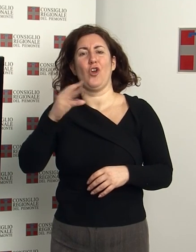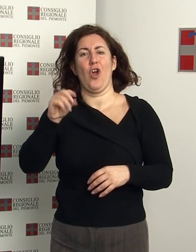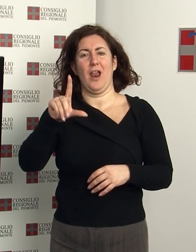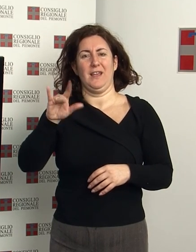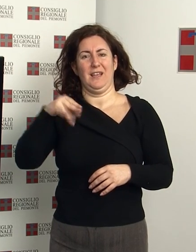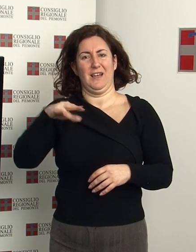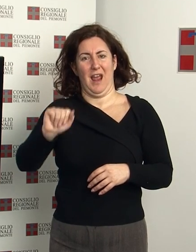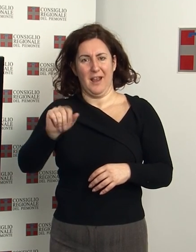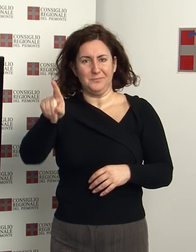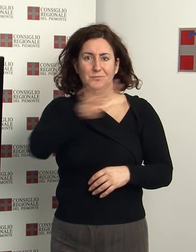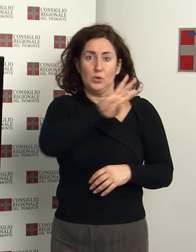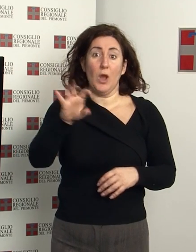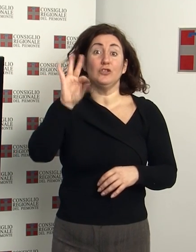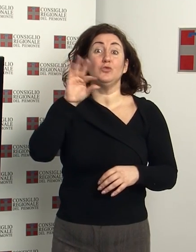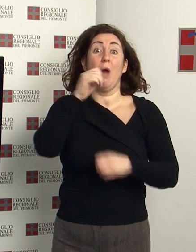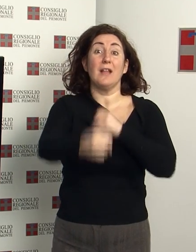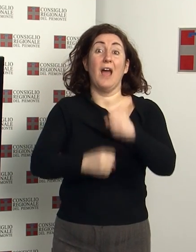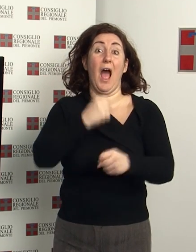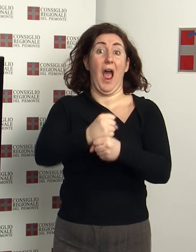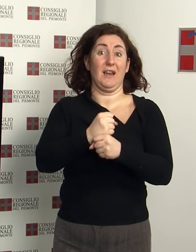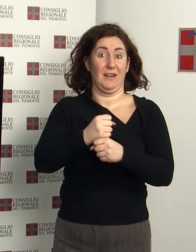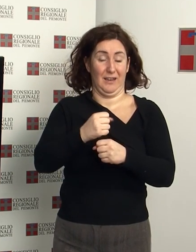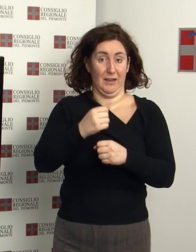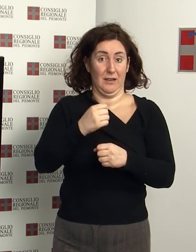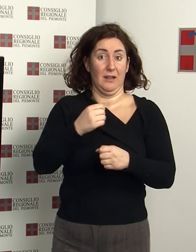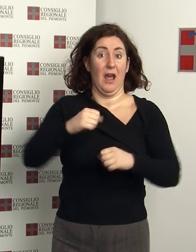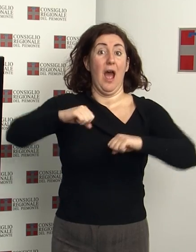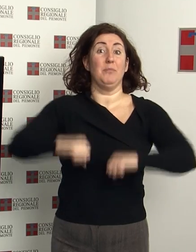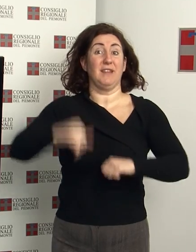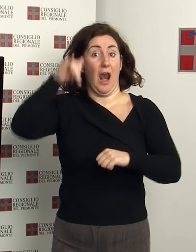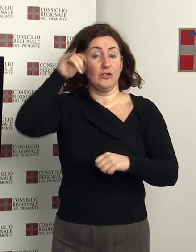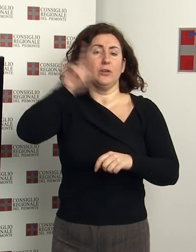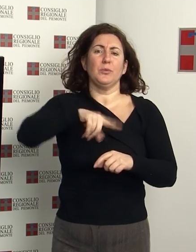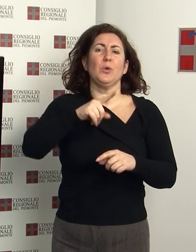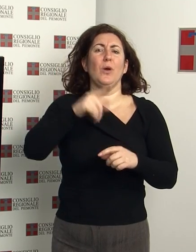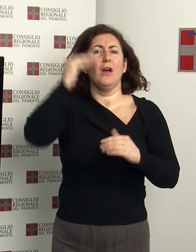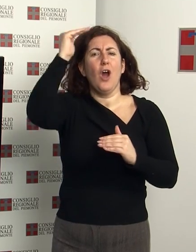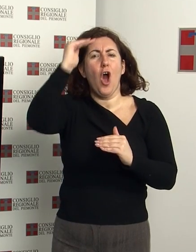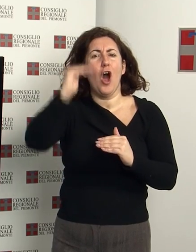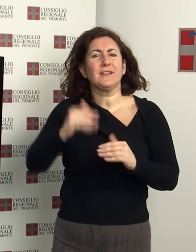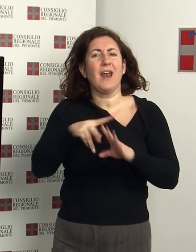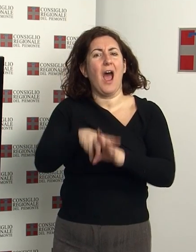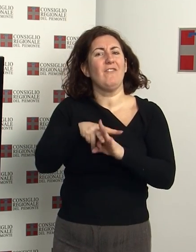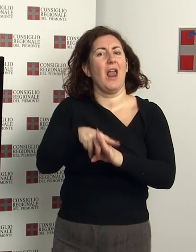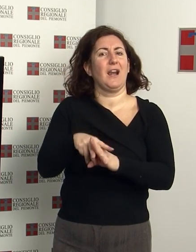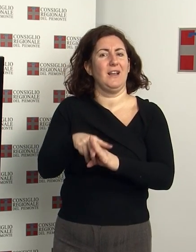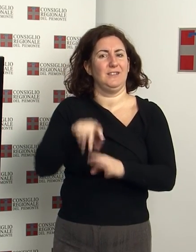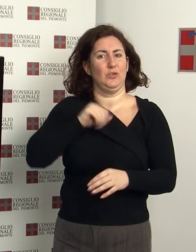da capitale di Torino e gli ordini cavallereschi dei Savoia chi fosse interessato può partecipare su prenotazione alla visita guidata